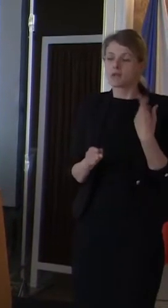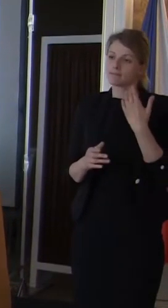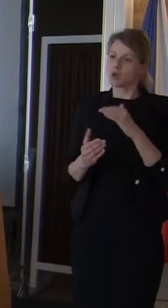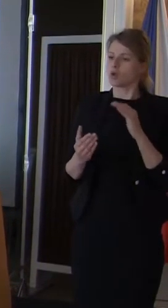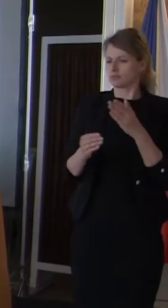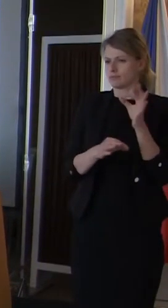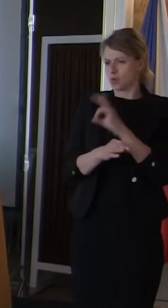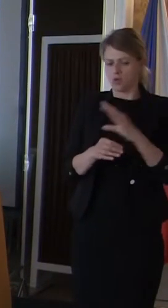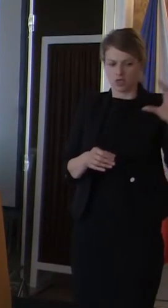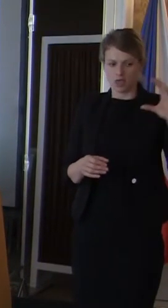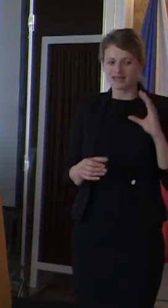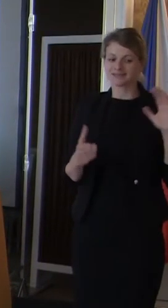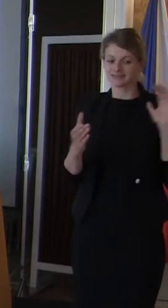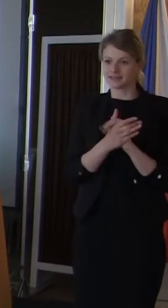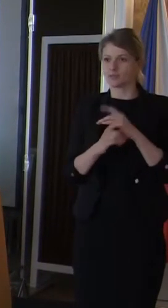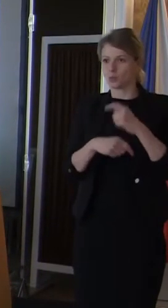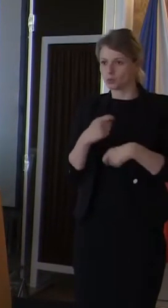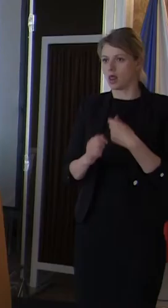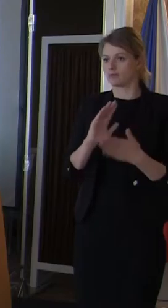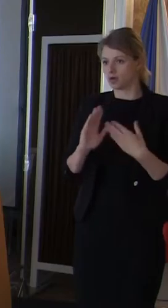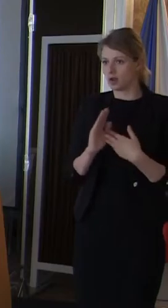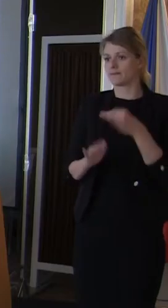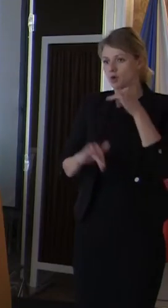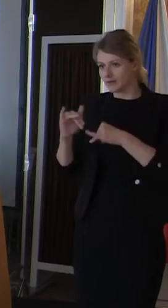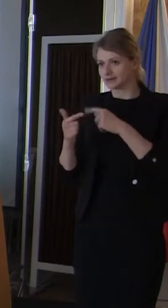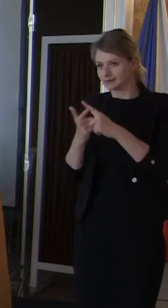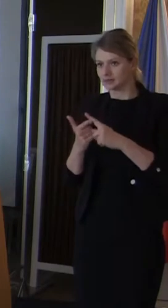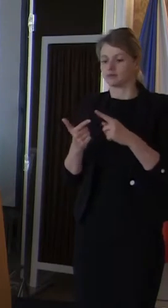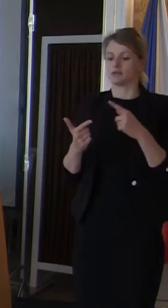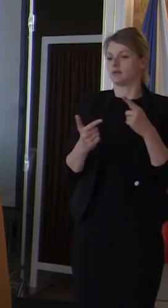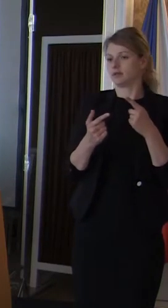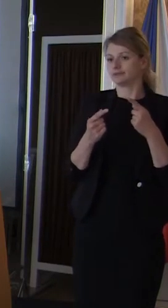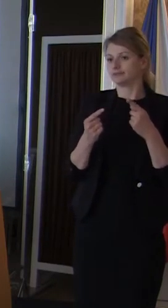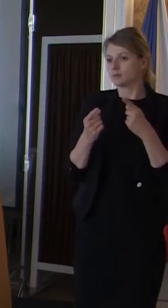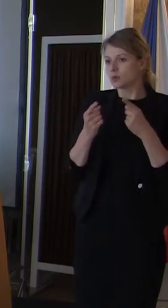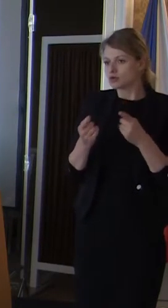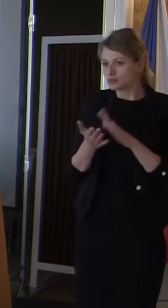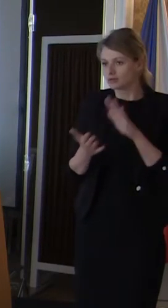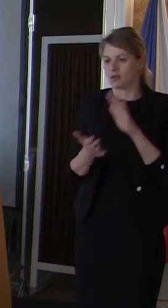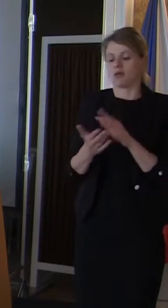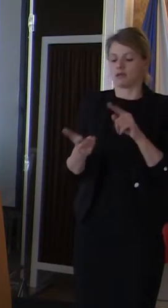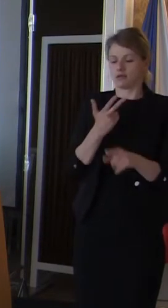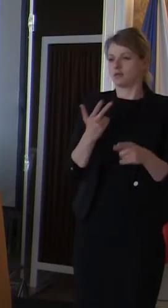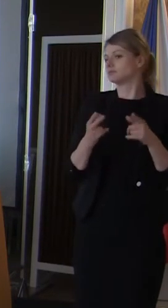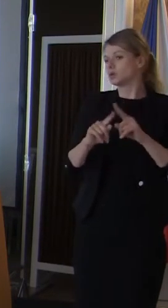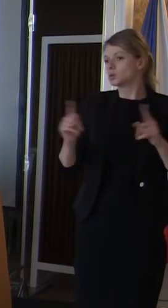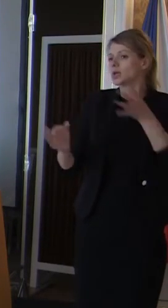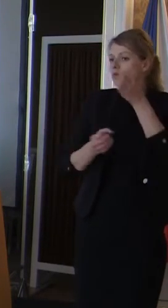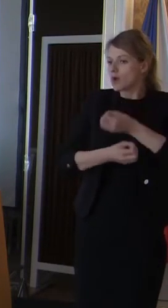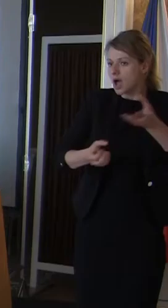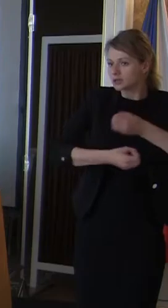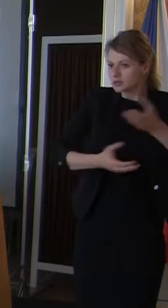projektu vytvořit. V této části bychom se pokusili vám představit ty, které považujeme za ty důležité, a s tím, že